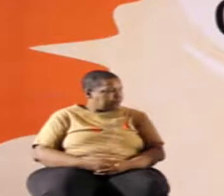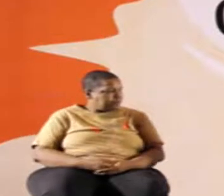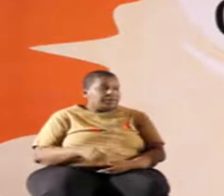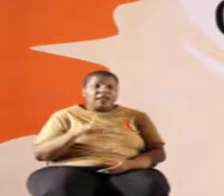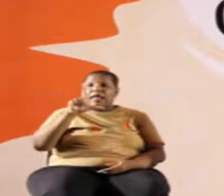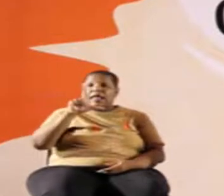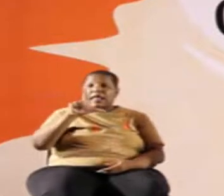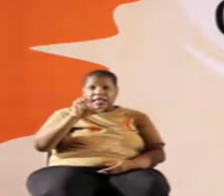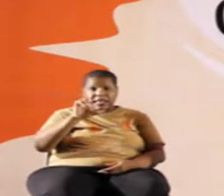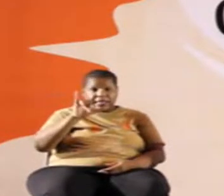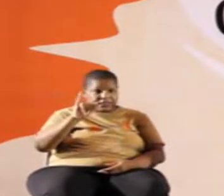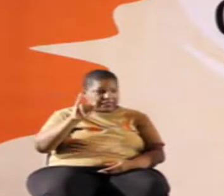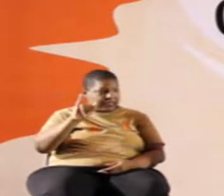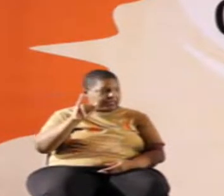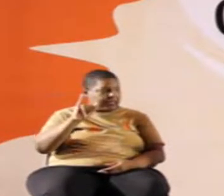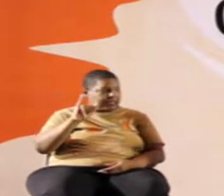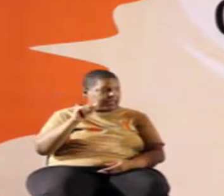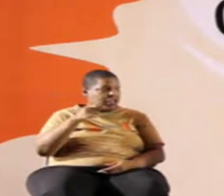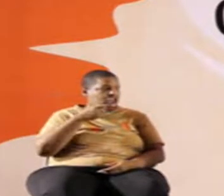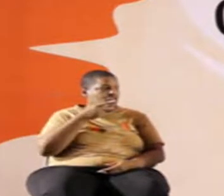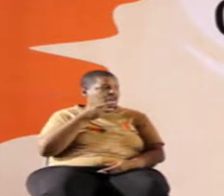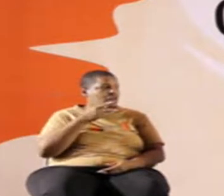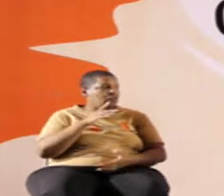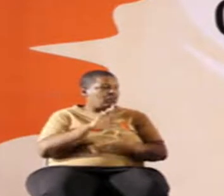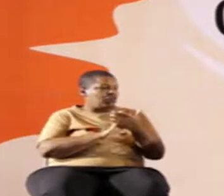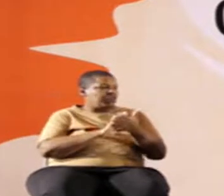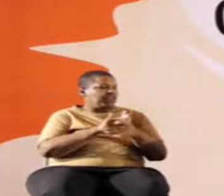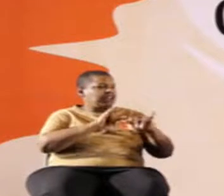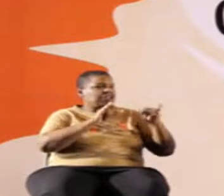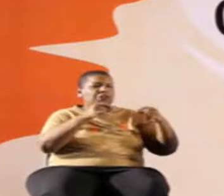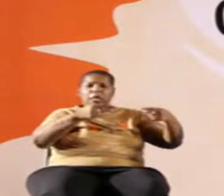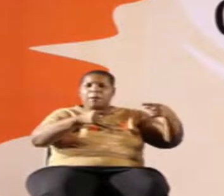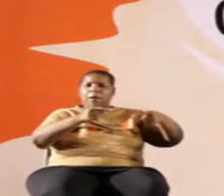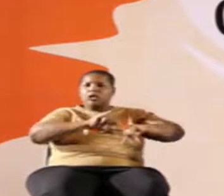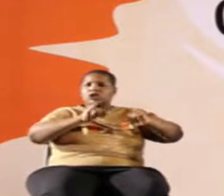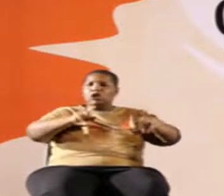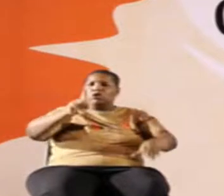Leci Brandão não veio na esfera pública fazer um debate.